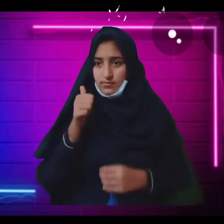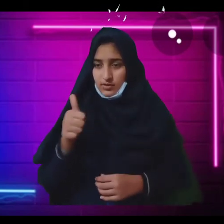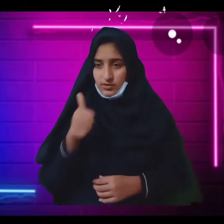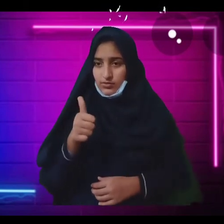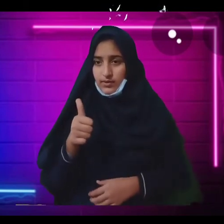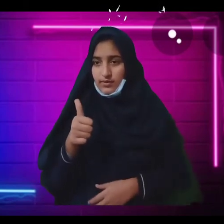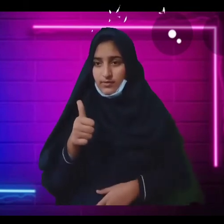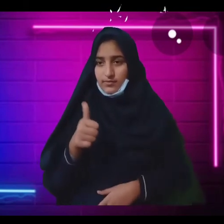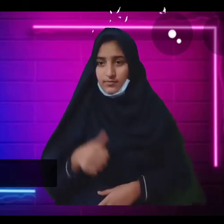स्वाब